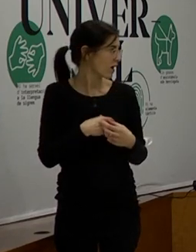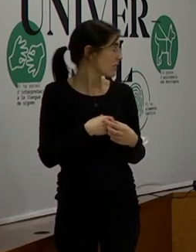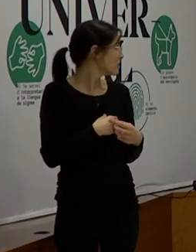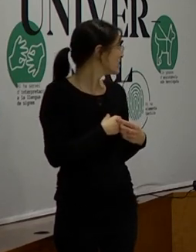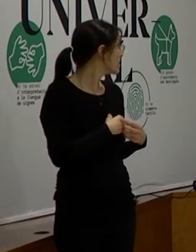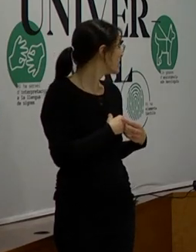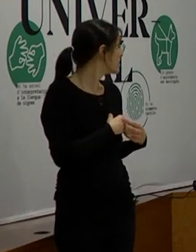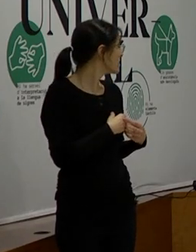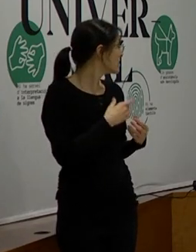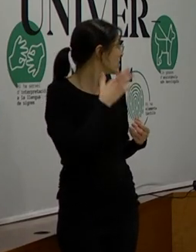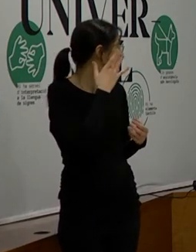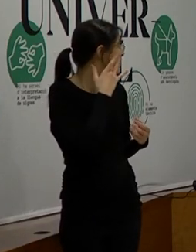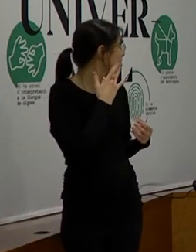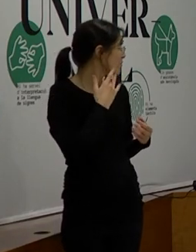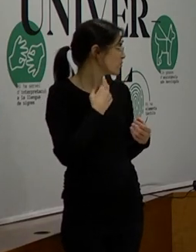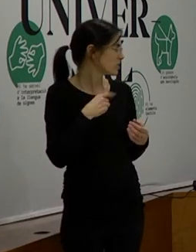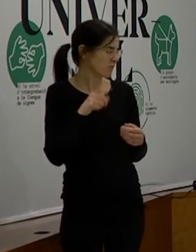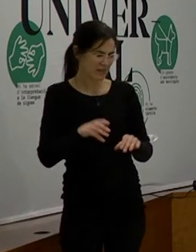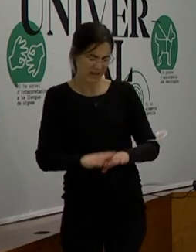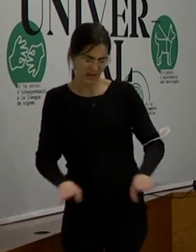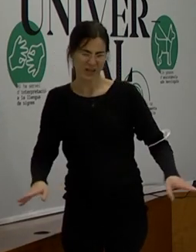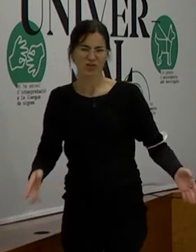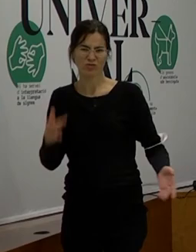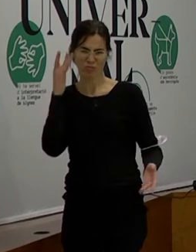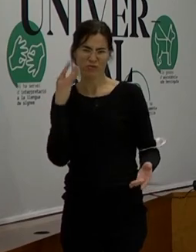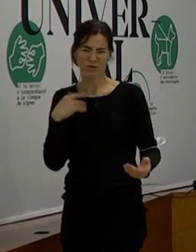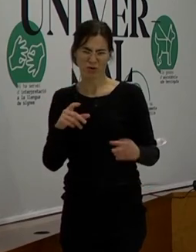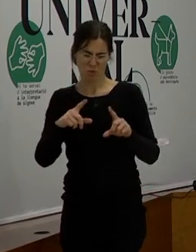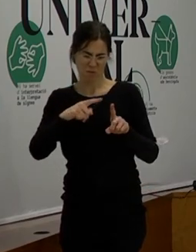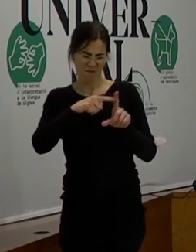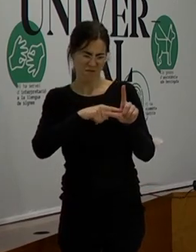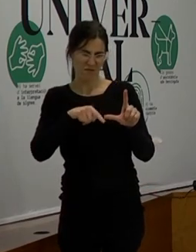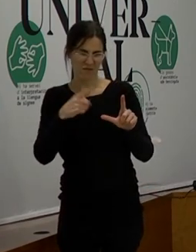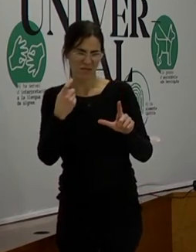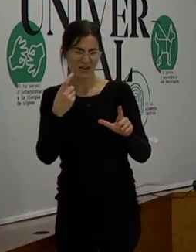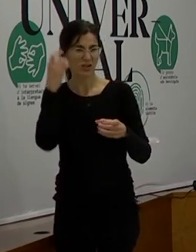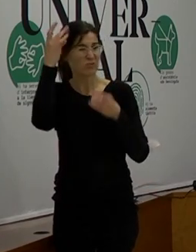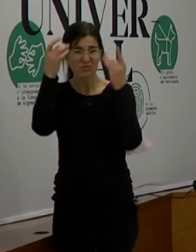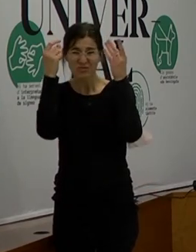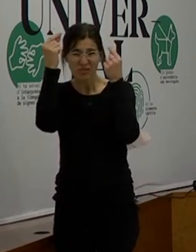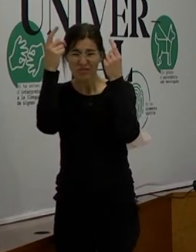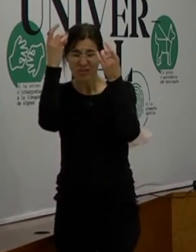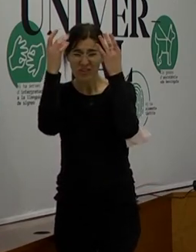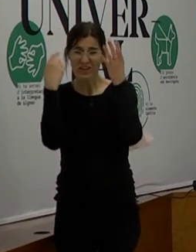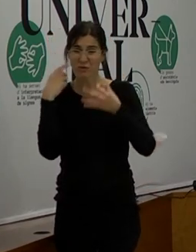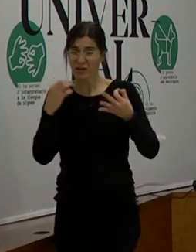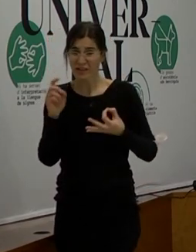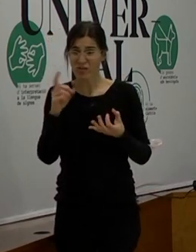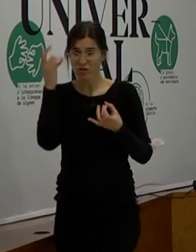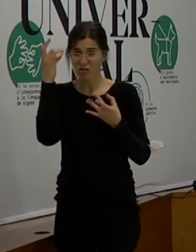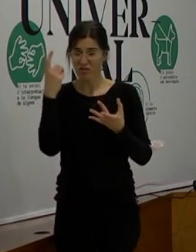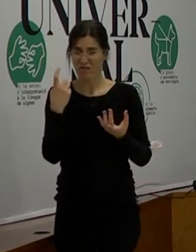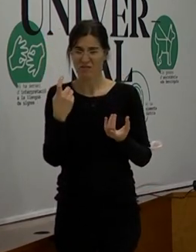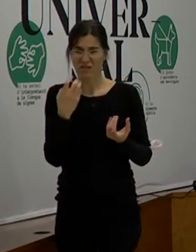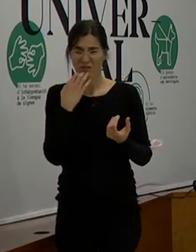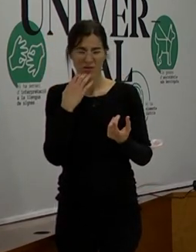no fotis, tio, o sea, i los niños pequeños, o sea, fes-me un... Falta... Són tonteries, però no ho són. O sigui,